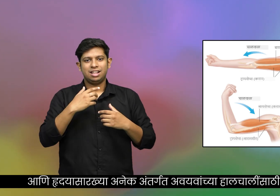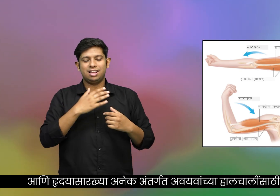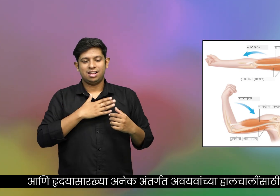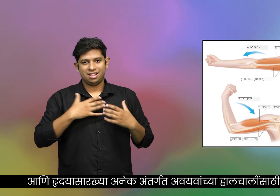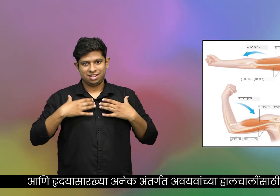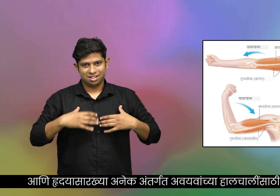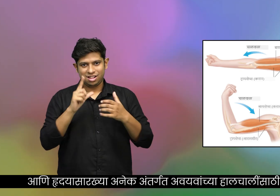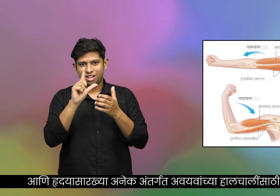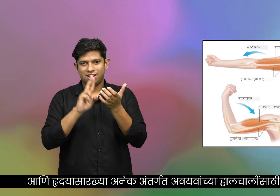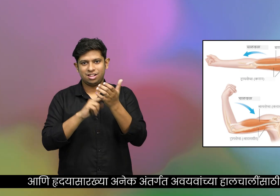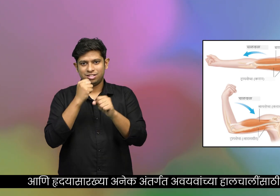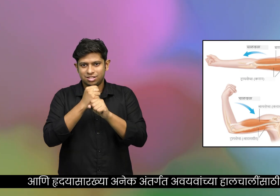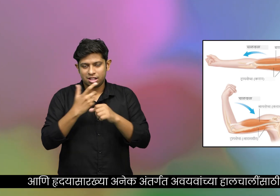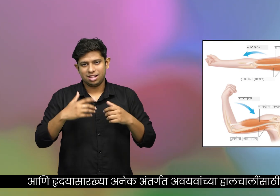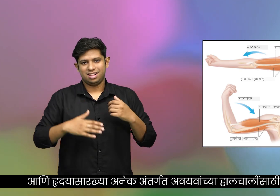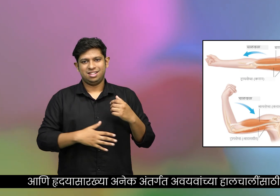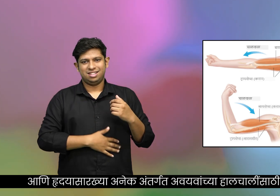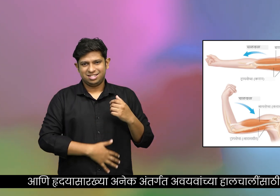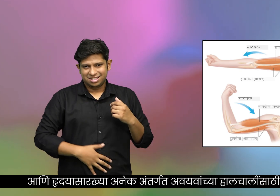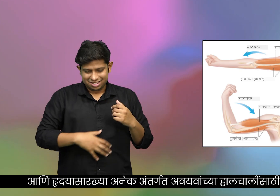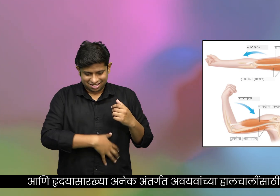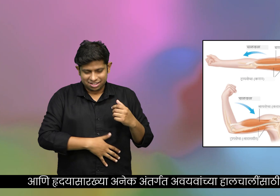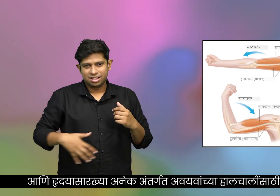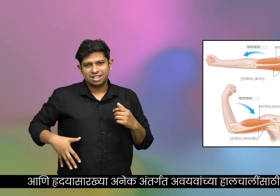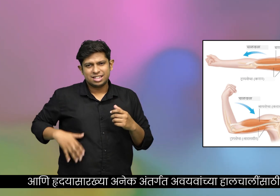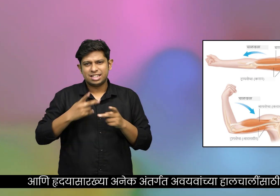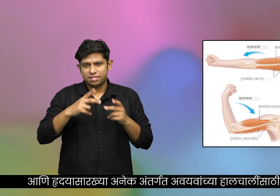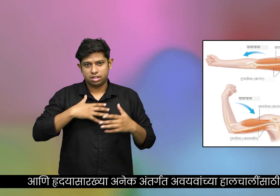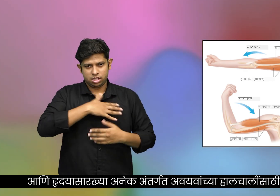अनेक अंतर्गत अवयवांच्या हालचालीसाठी जबाबदार असते.